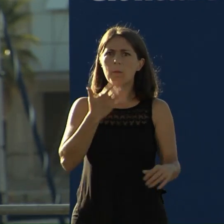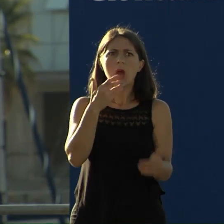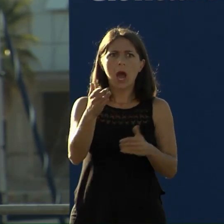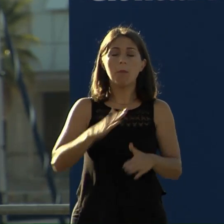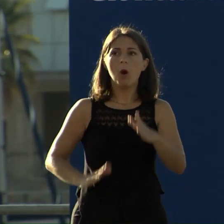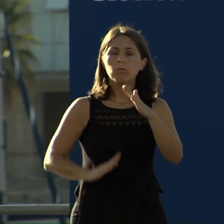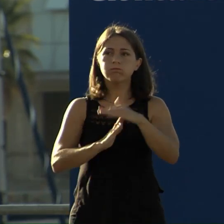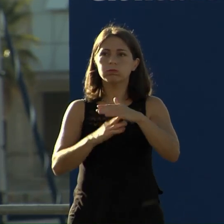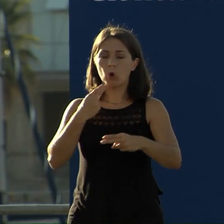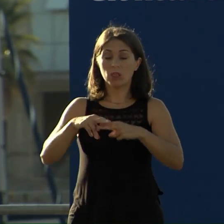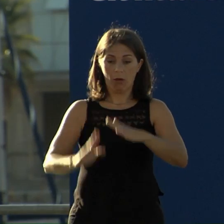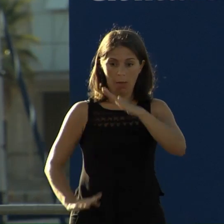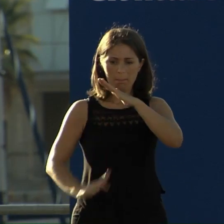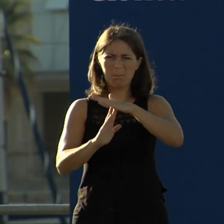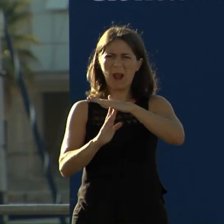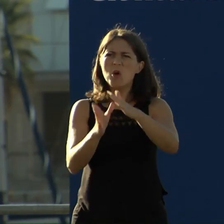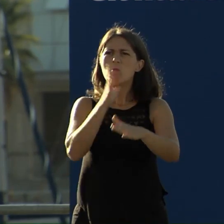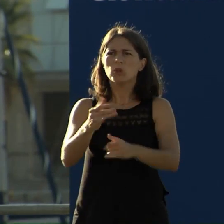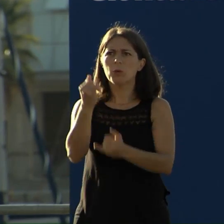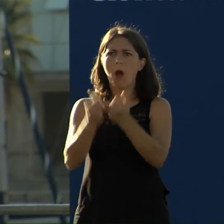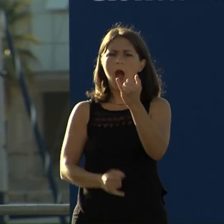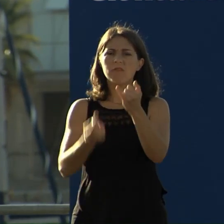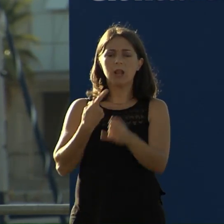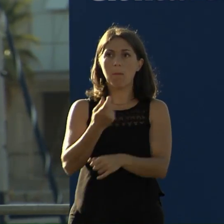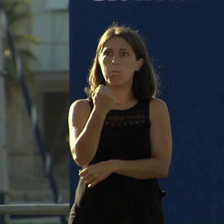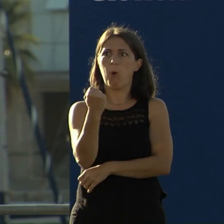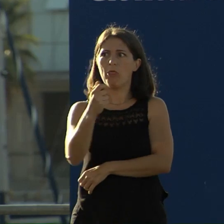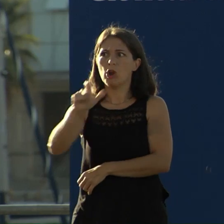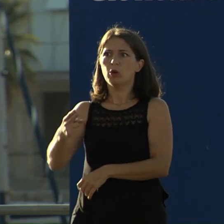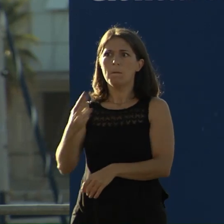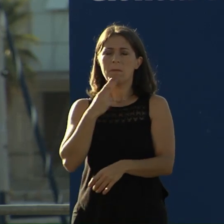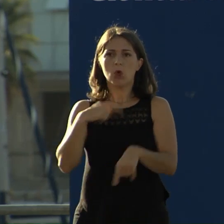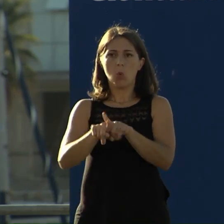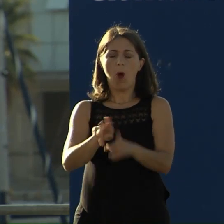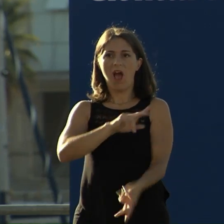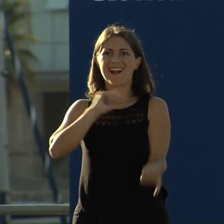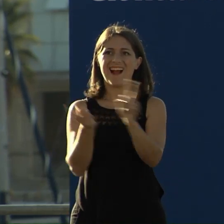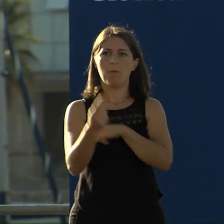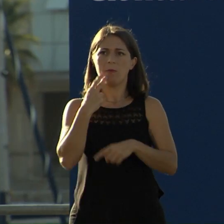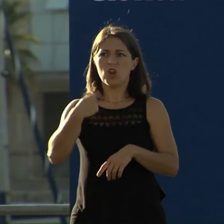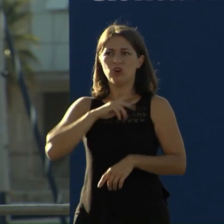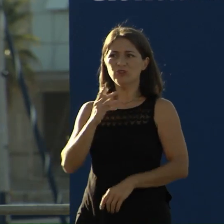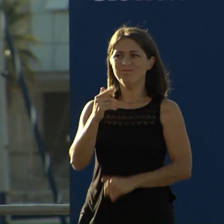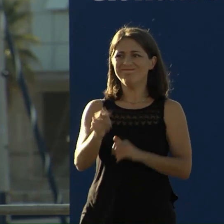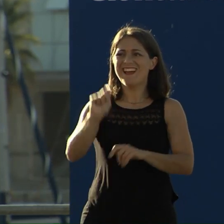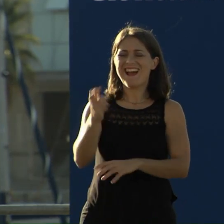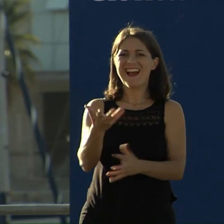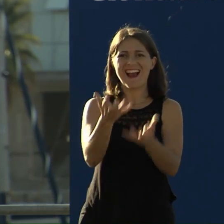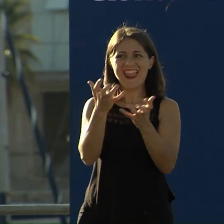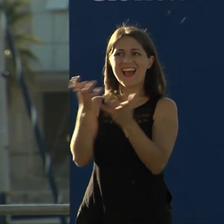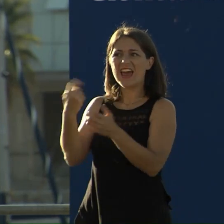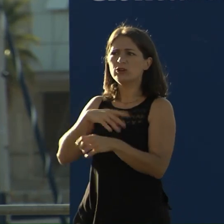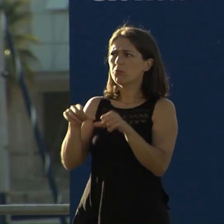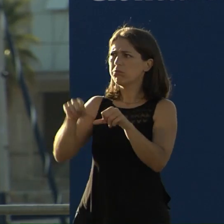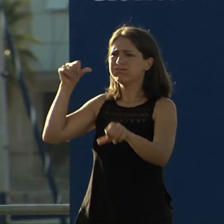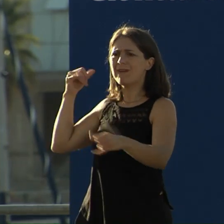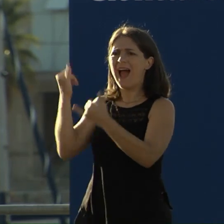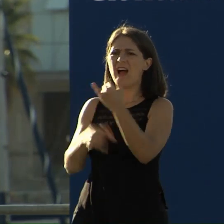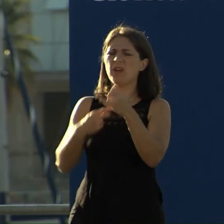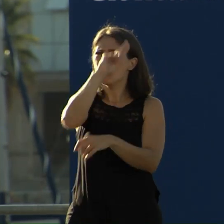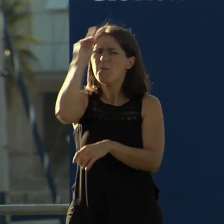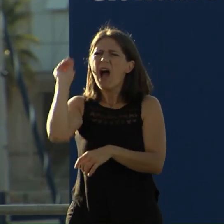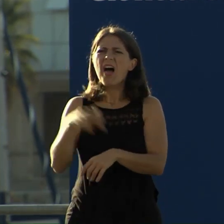bloqueo político en este país, es por el miedo de los poderosos al cambio. Vamos ganando. Que a nadie se le olvide lo que ha ocurrido en